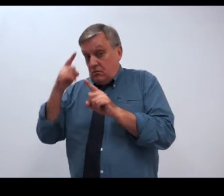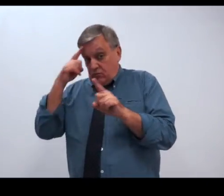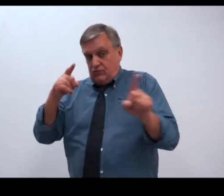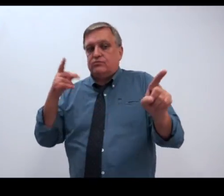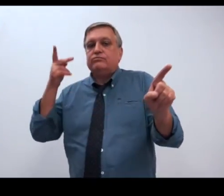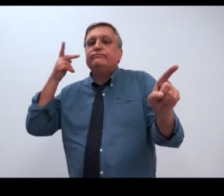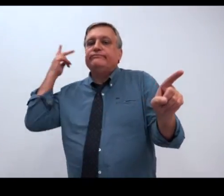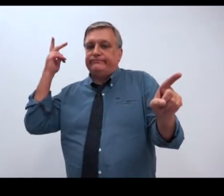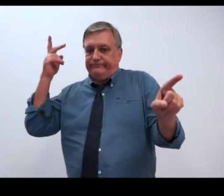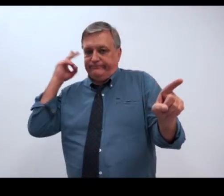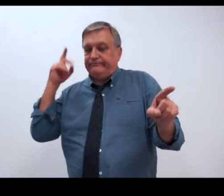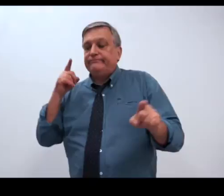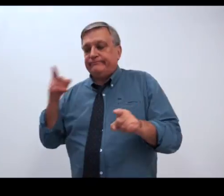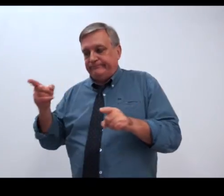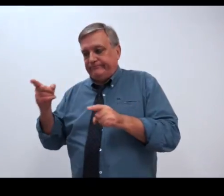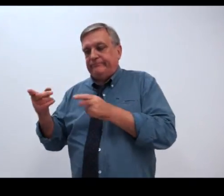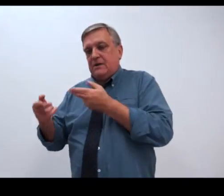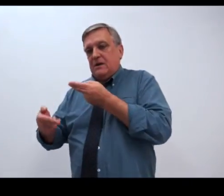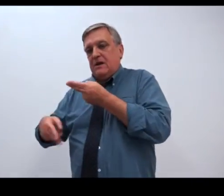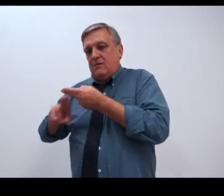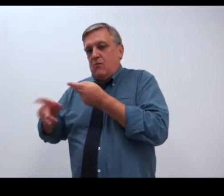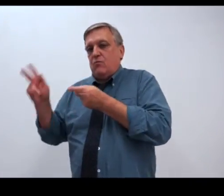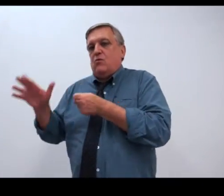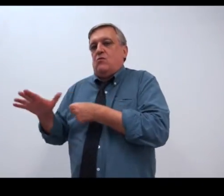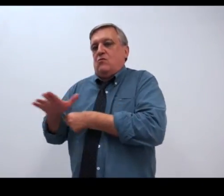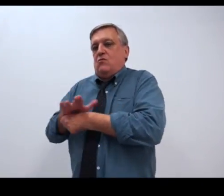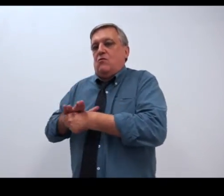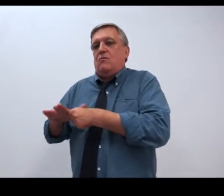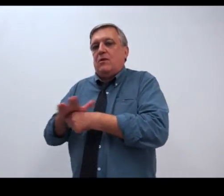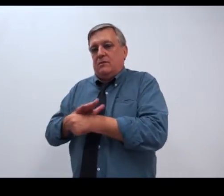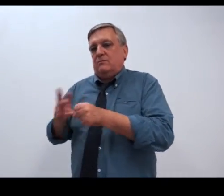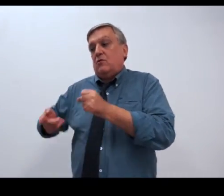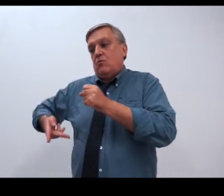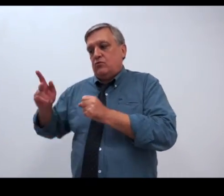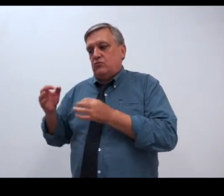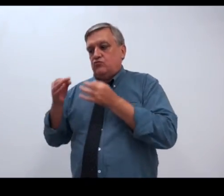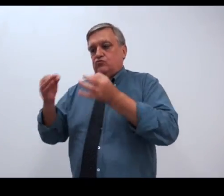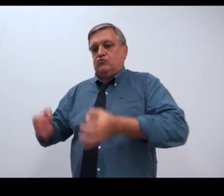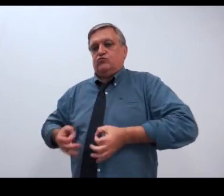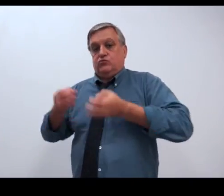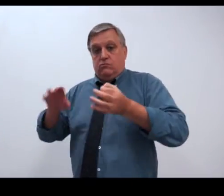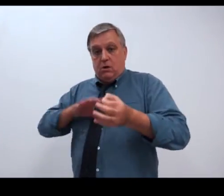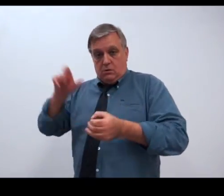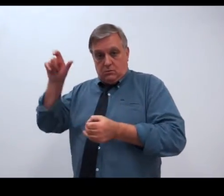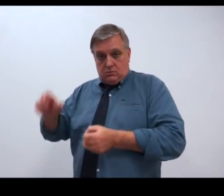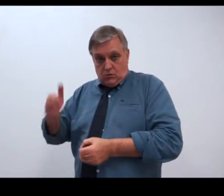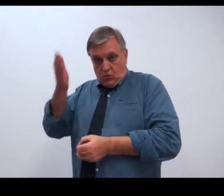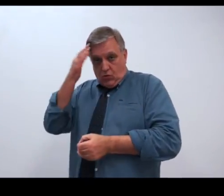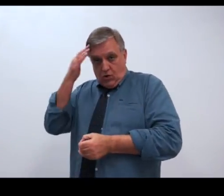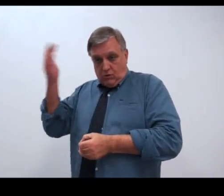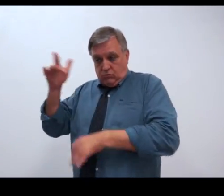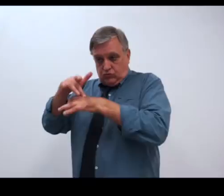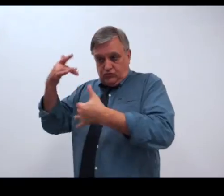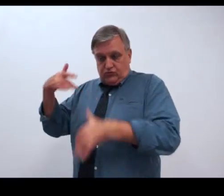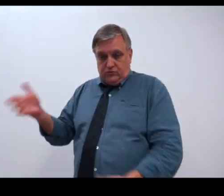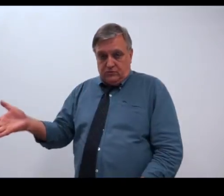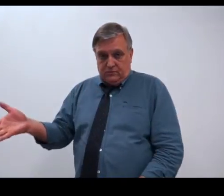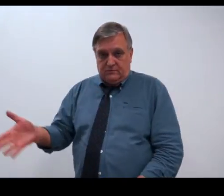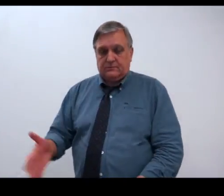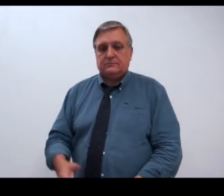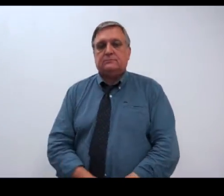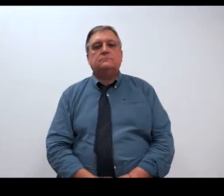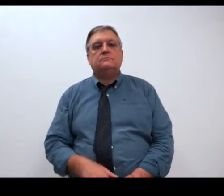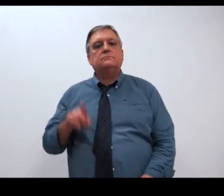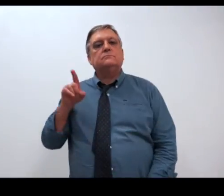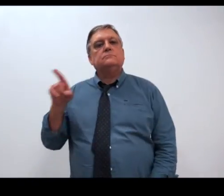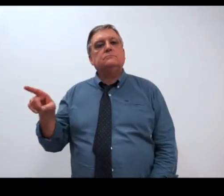répondre, et c'est l'ouvrage de Thomas Holcomb qui apporte à mes yeux, et notamment aux personnes entendantes, les